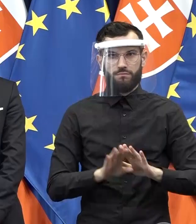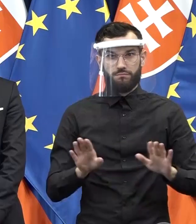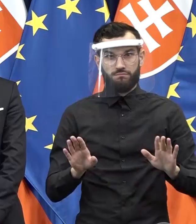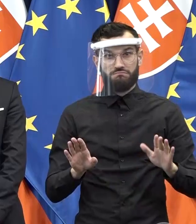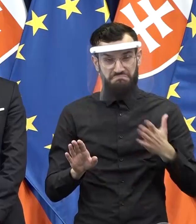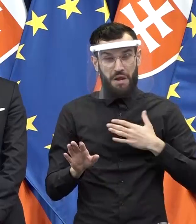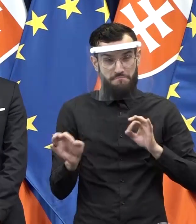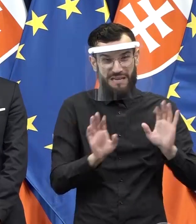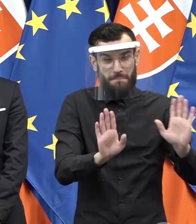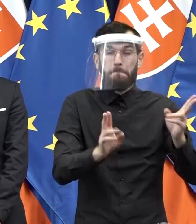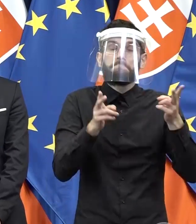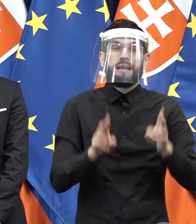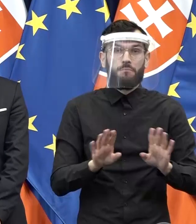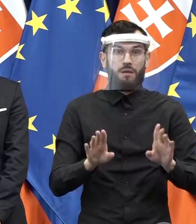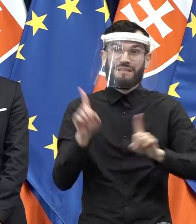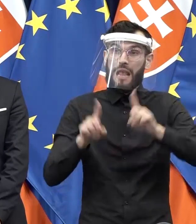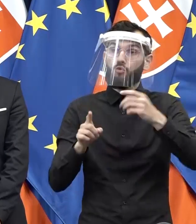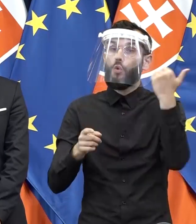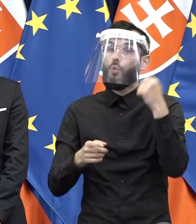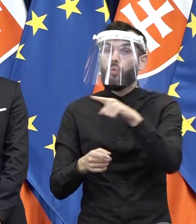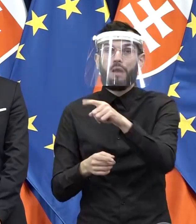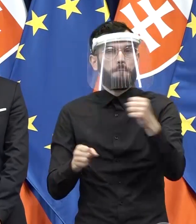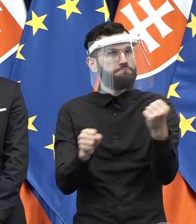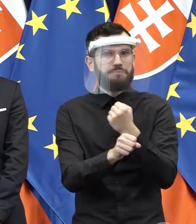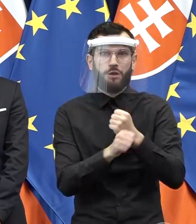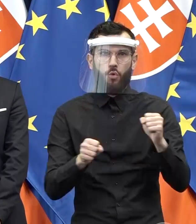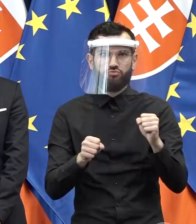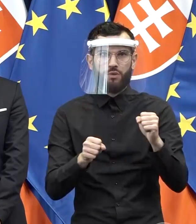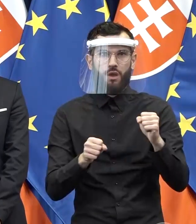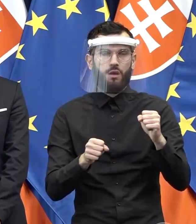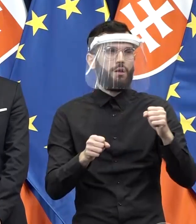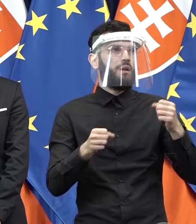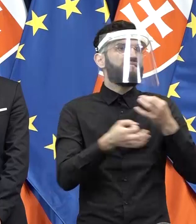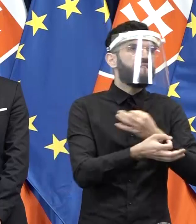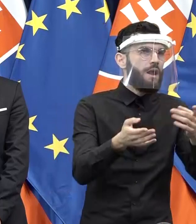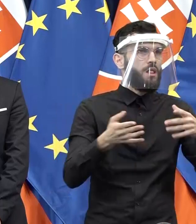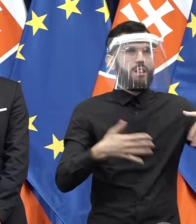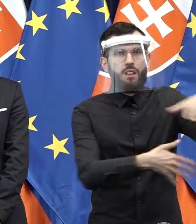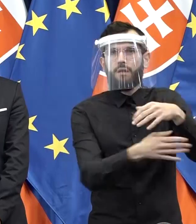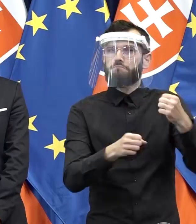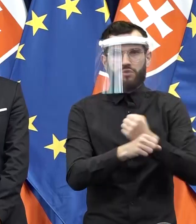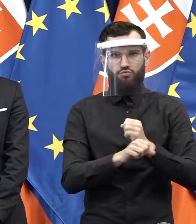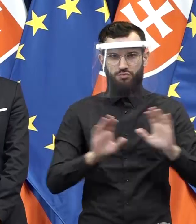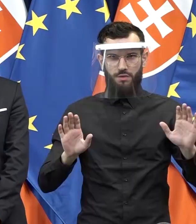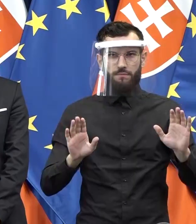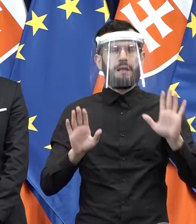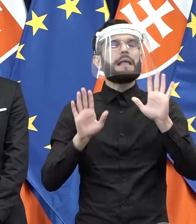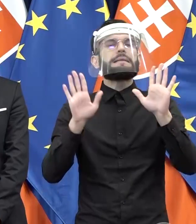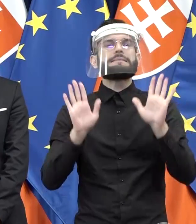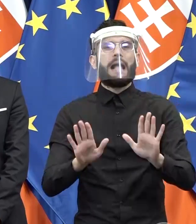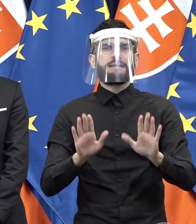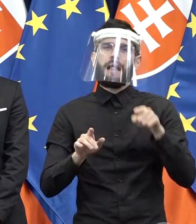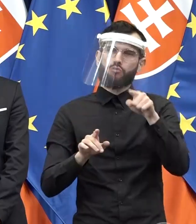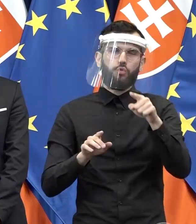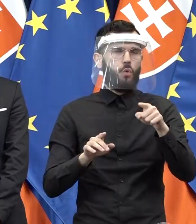rizikové skupiny ľudí, ktorí by si vychádzkami zbytočnými po verejnosti ohrozovali svoje vlastné zdravie. Ale ideme na to.